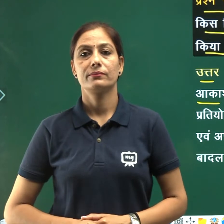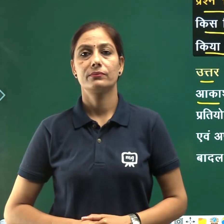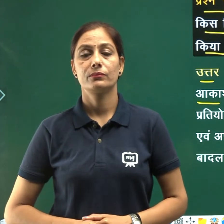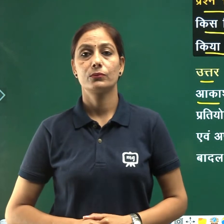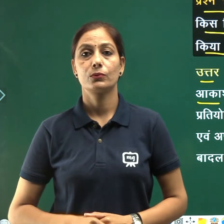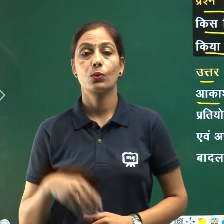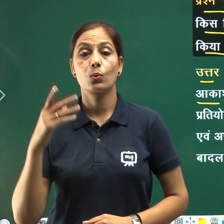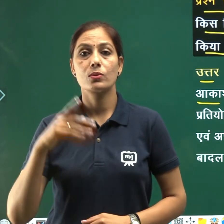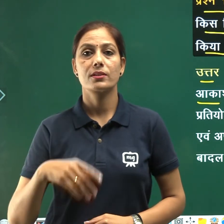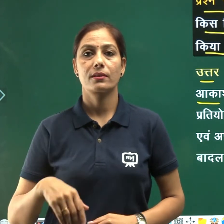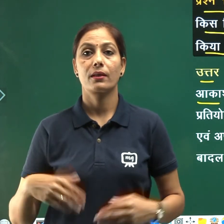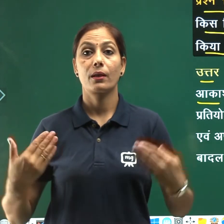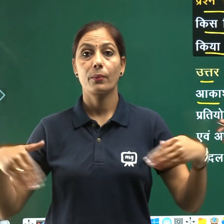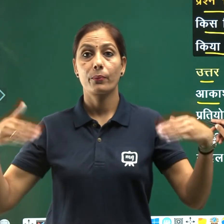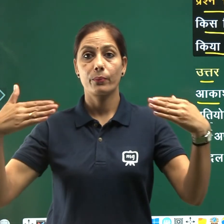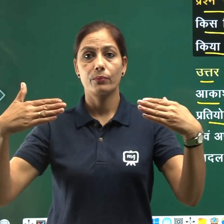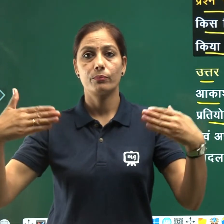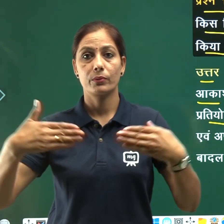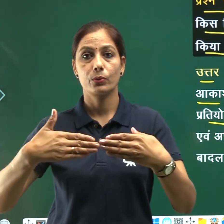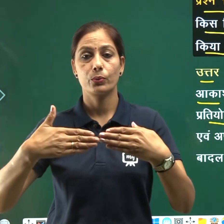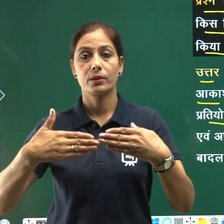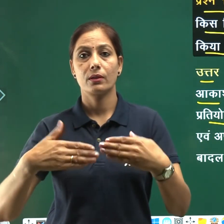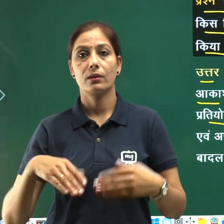उससे प्रतियोगिता करने वाले